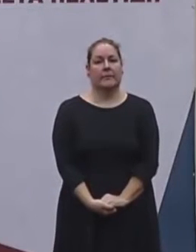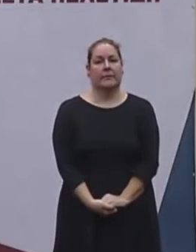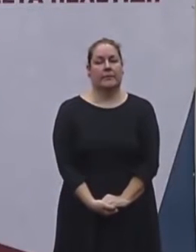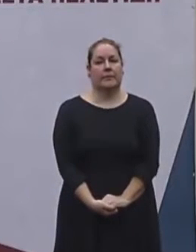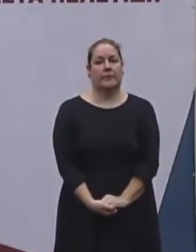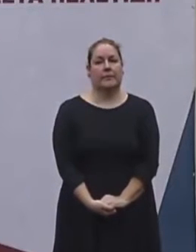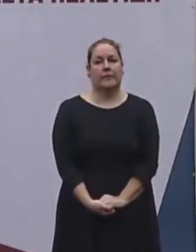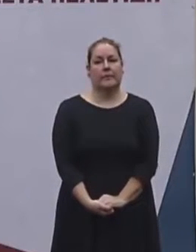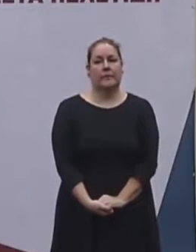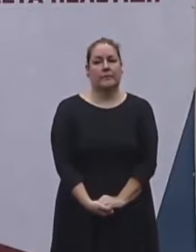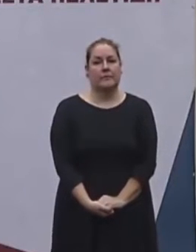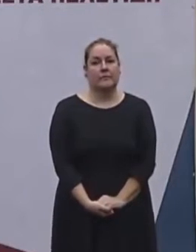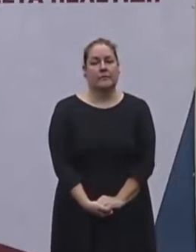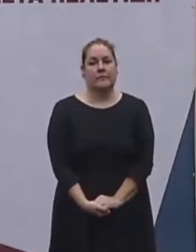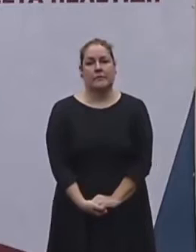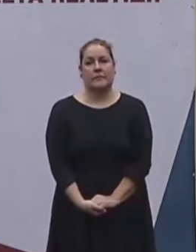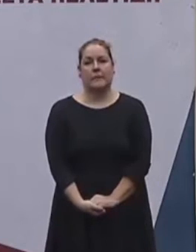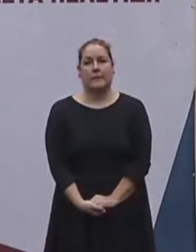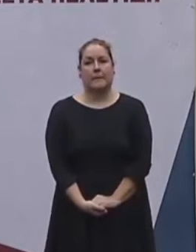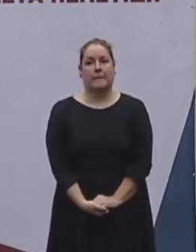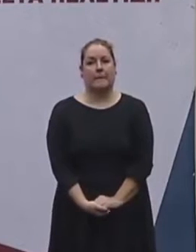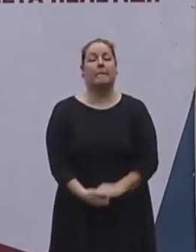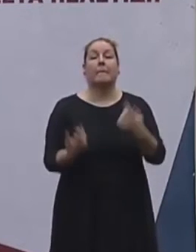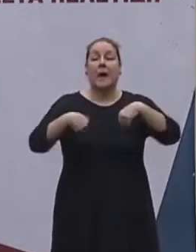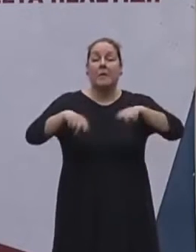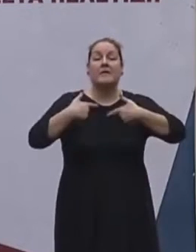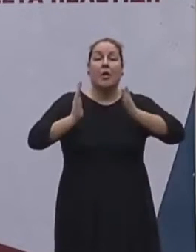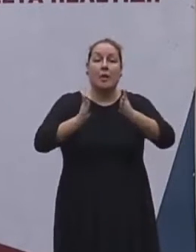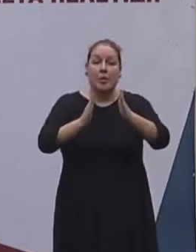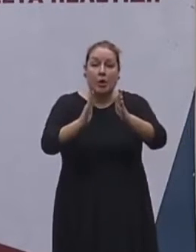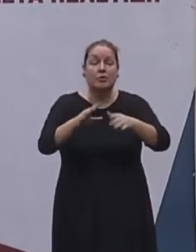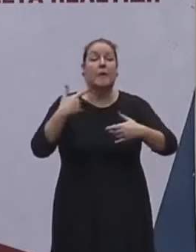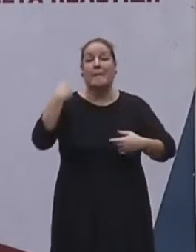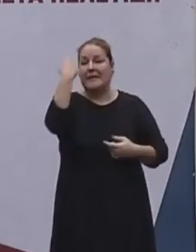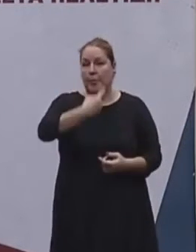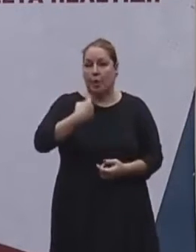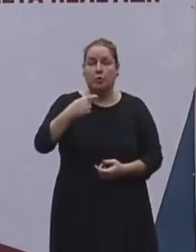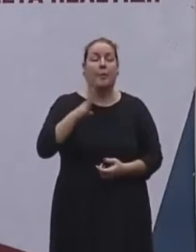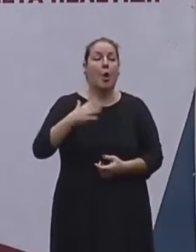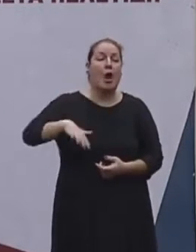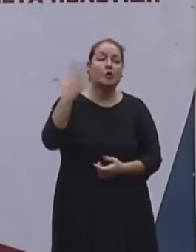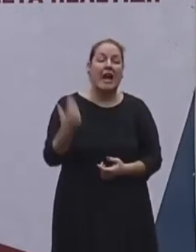τη δυναμική που θα της επιτρέψει να συνεχίσει απρόσκοπτα το έργο που έχει ξεκινήσει.